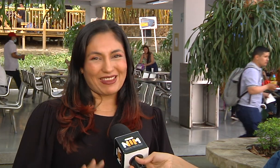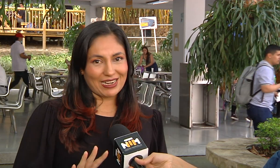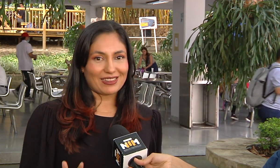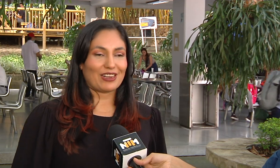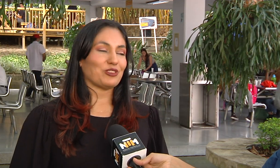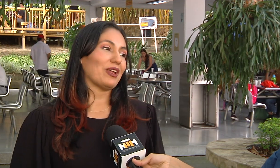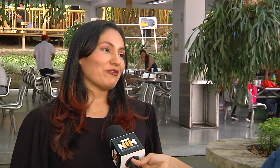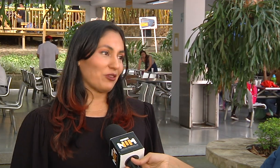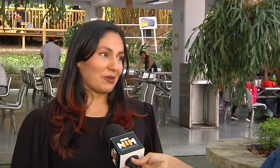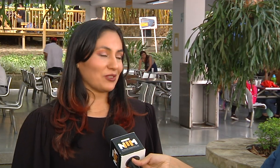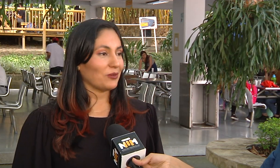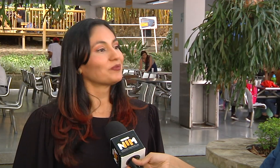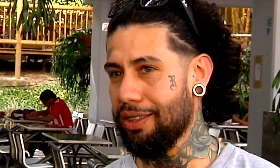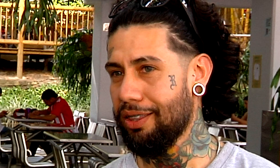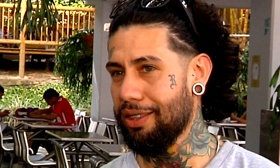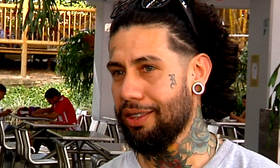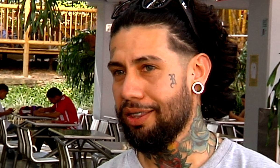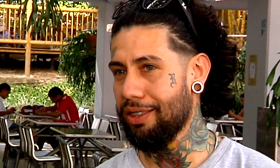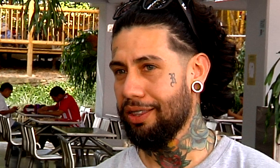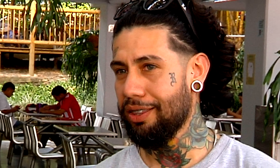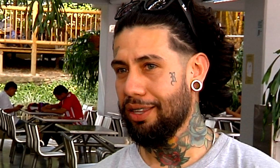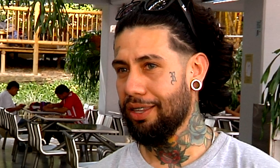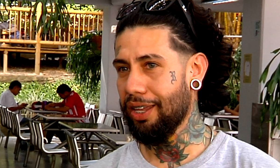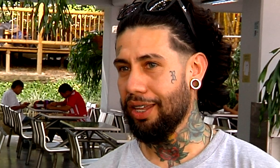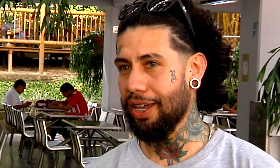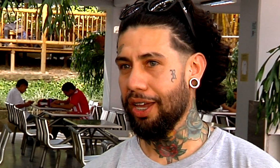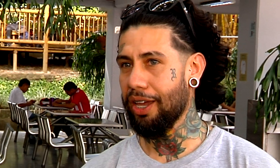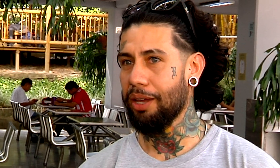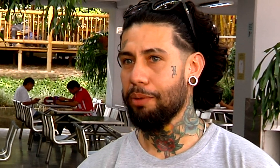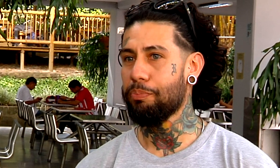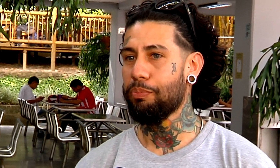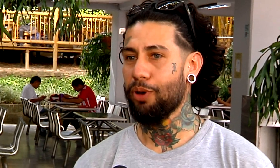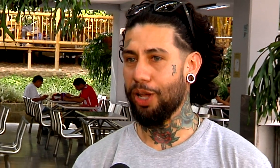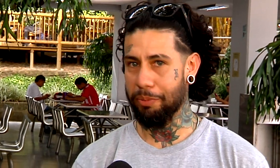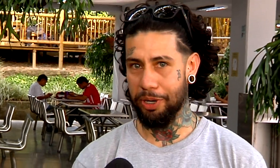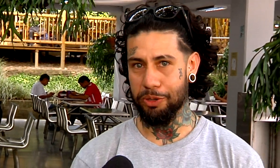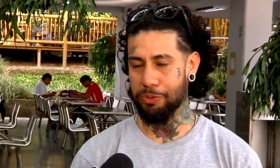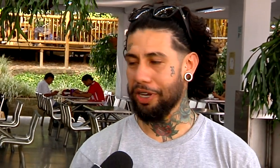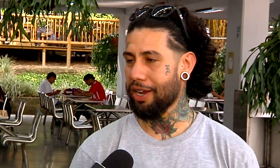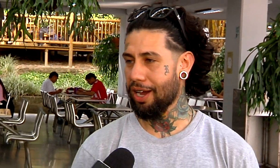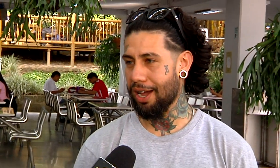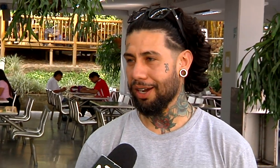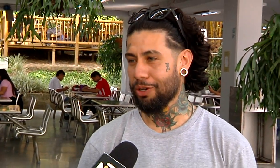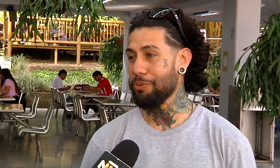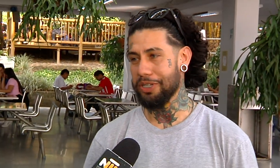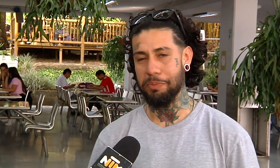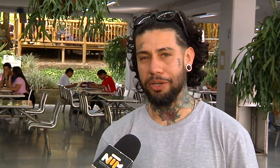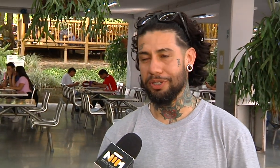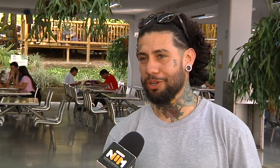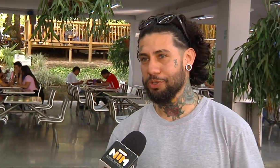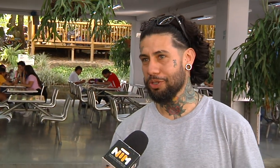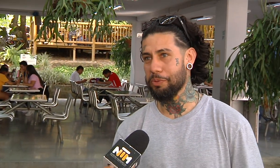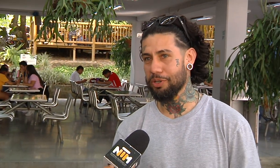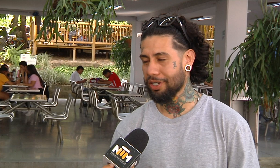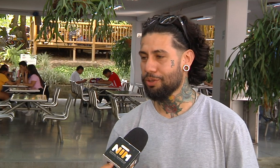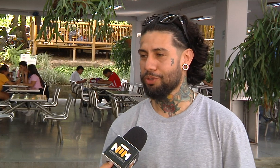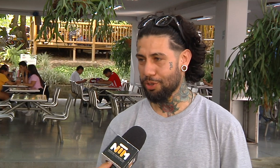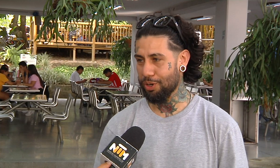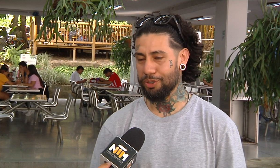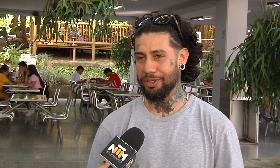ahí van a tener toda la información. Camilo es uno de los estudiantes que decidió tomar este curso para comunicarse con sus amigos. Tengo muchos amigos que son sordos